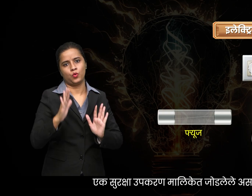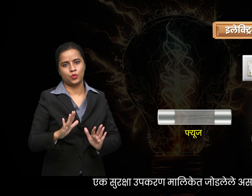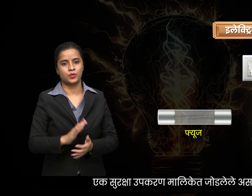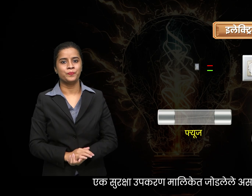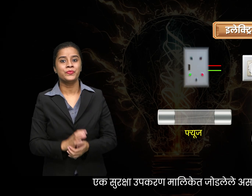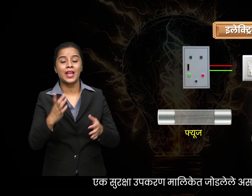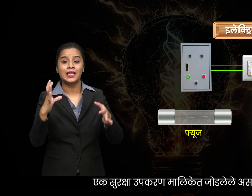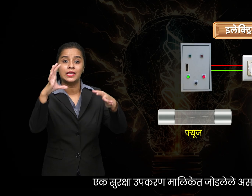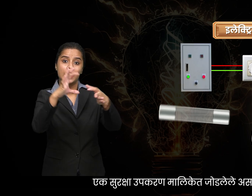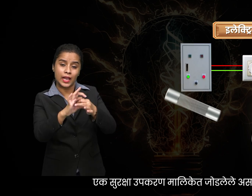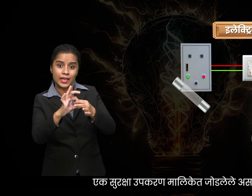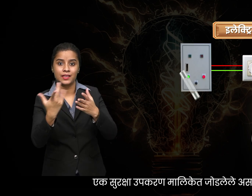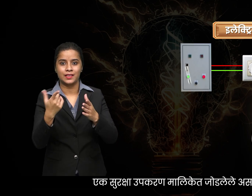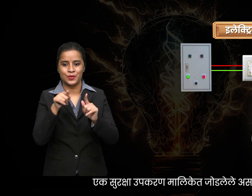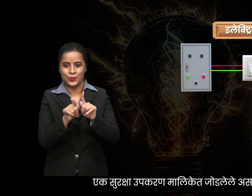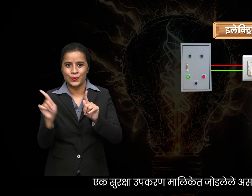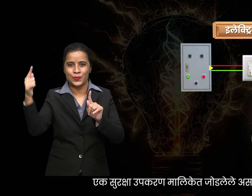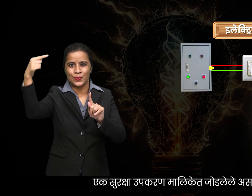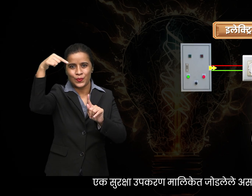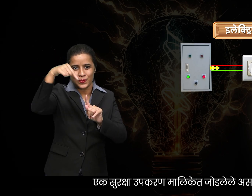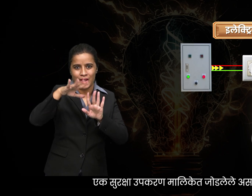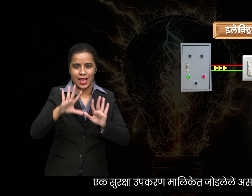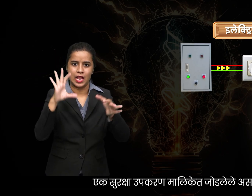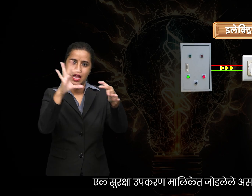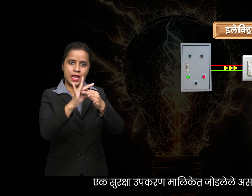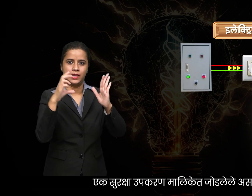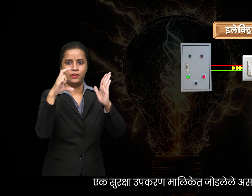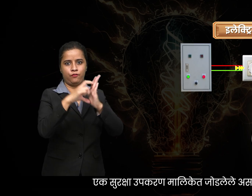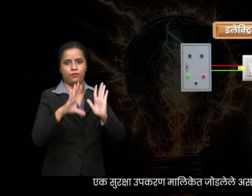एक सुरक्षा उपकरण मालिकेत जोडलेले असते.